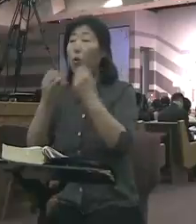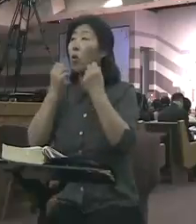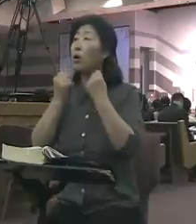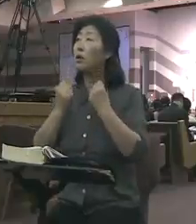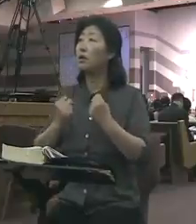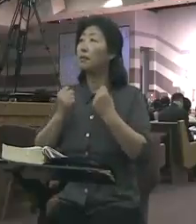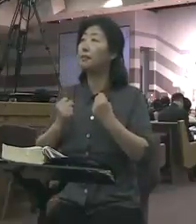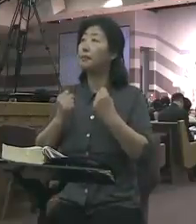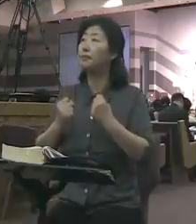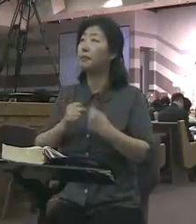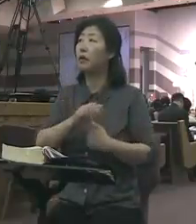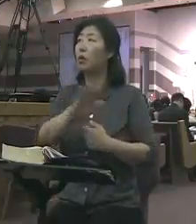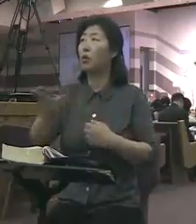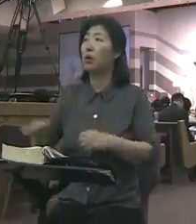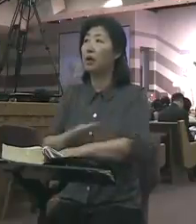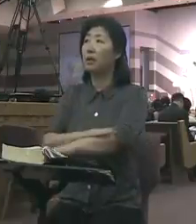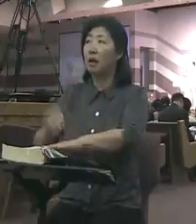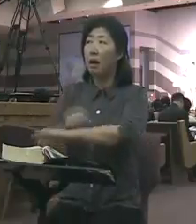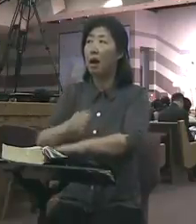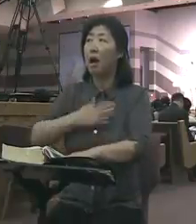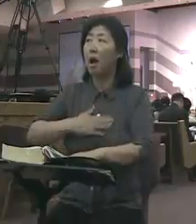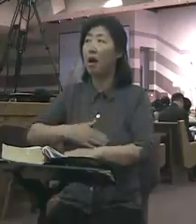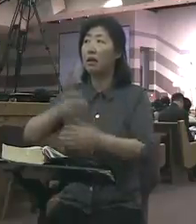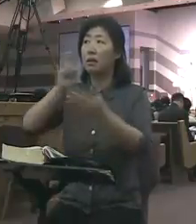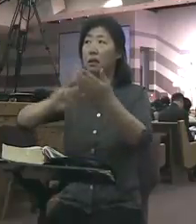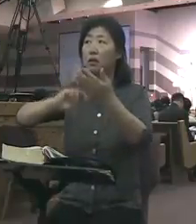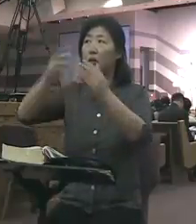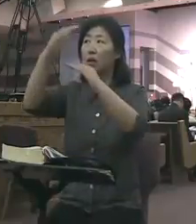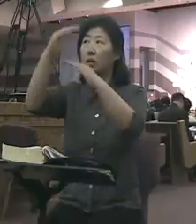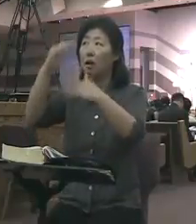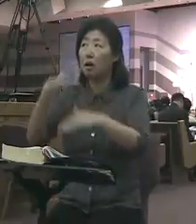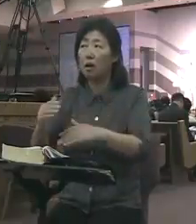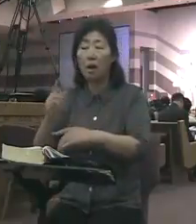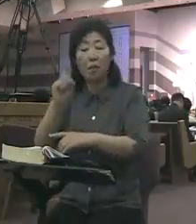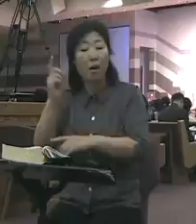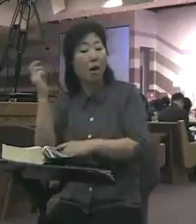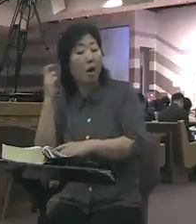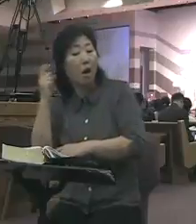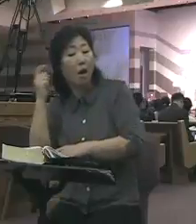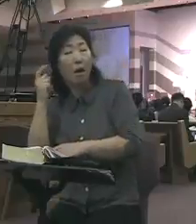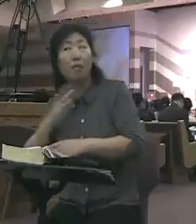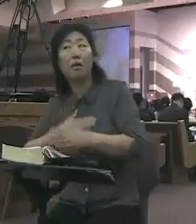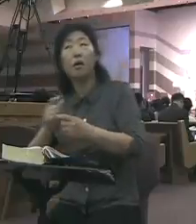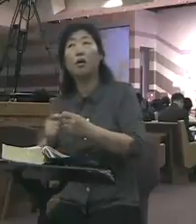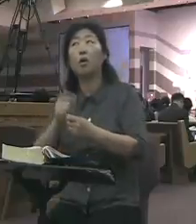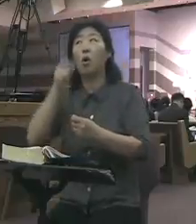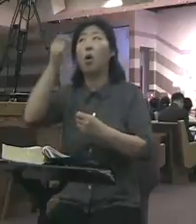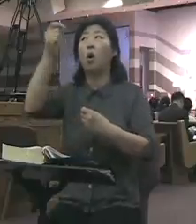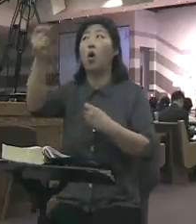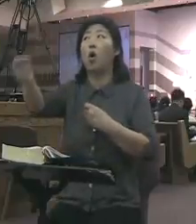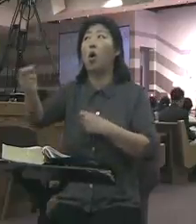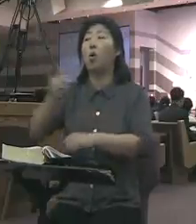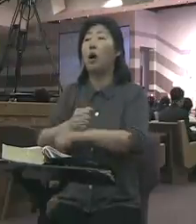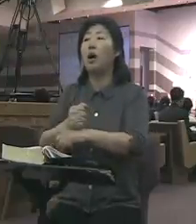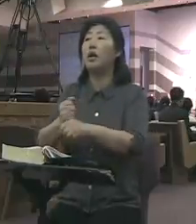우리가 잘 아는 찬송가의 내용을 한번 들어보시면, 나의 영원하신 기업, 생명보다